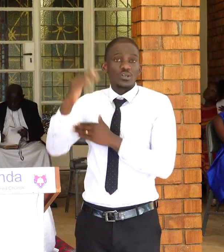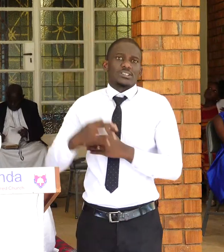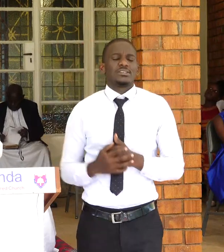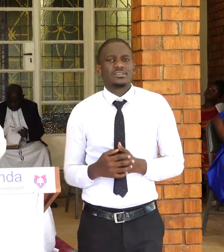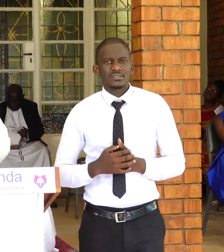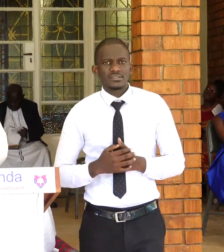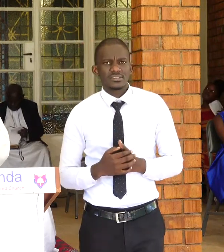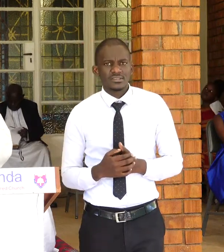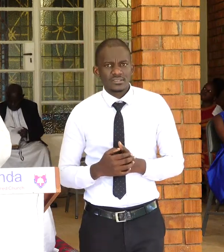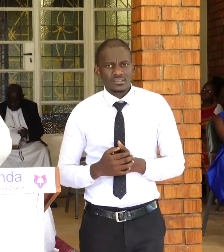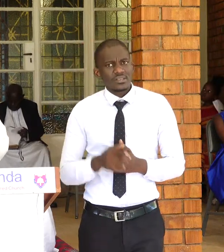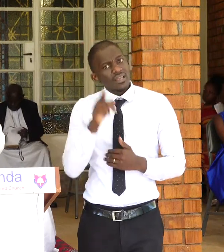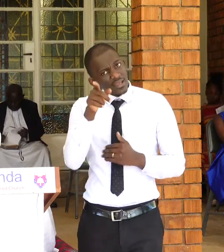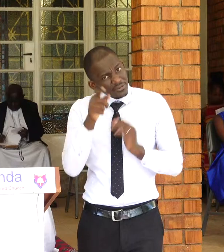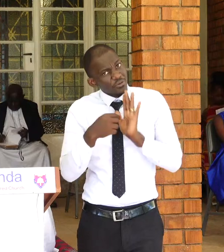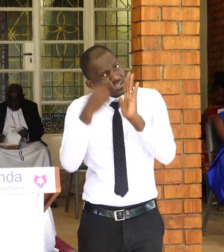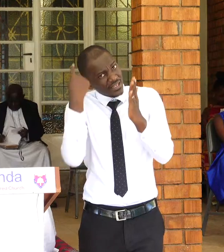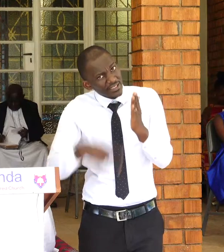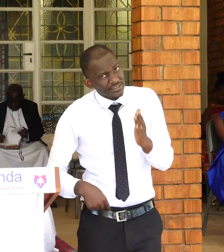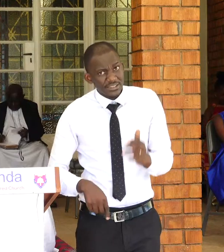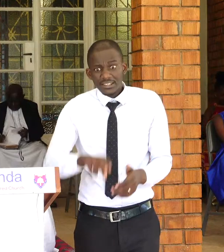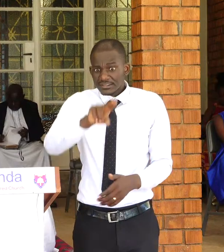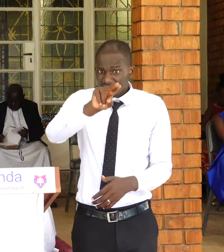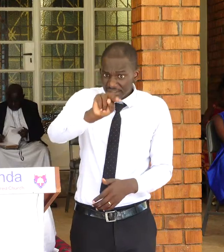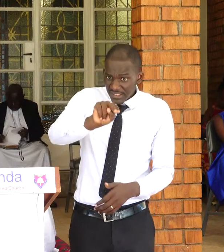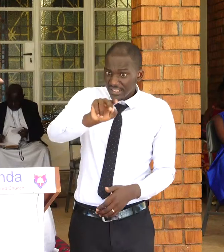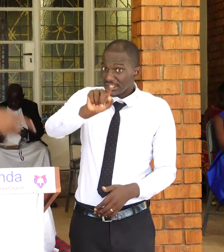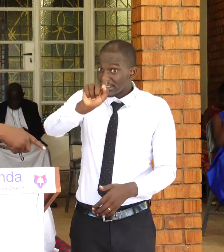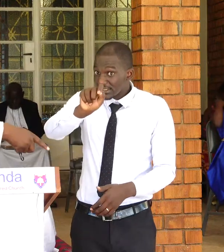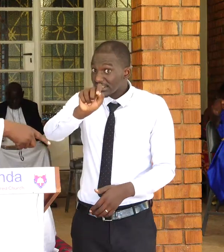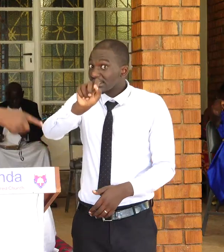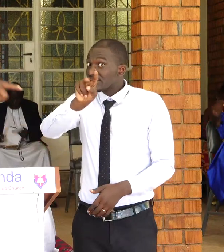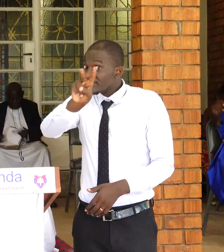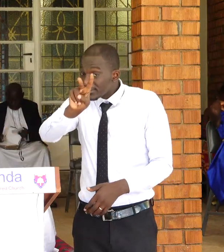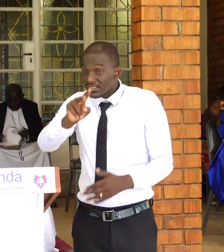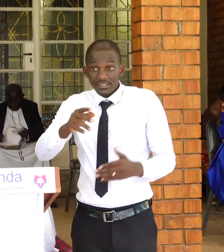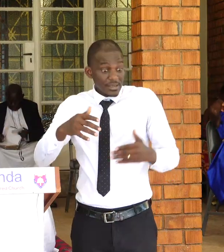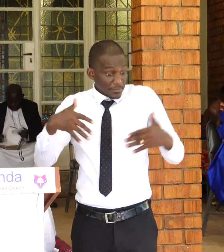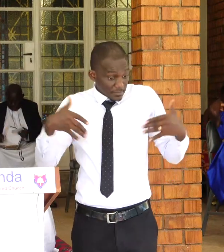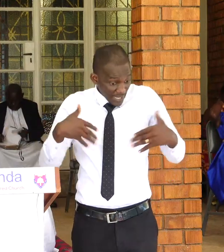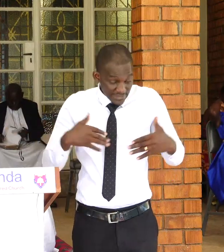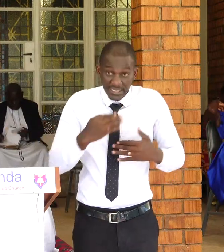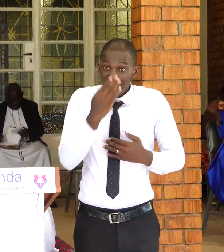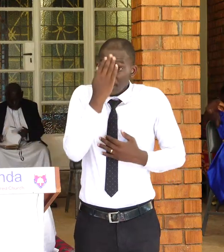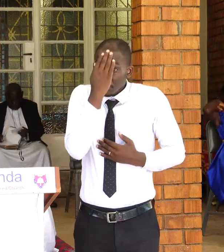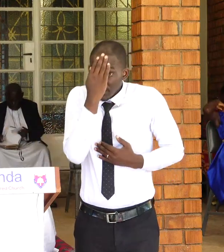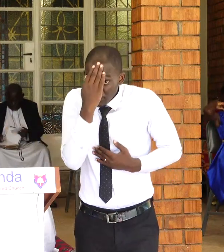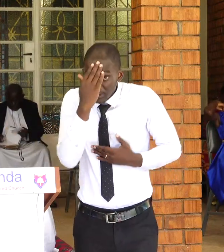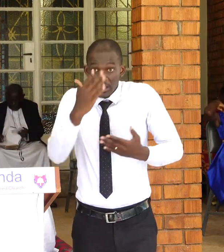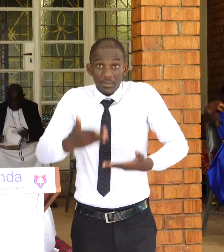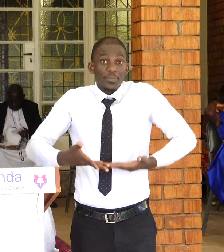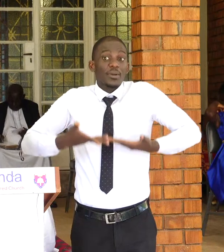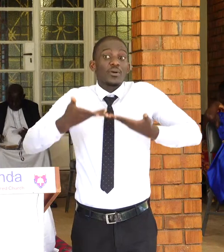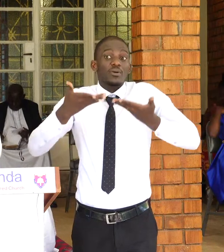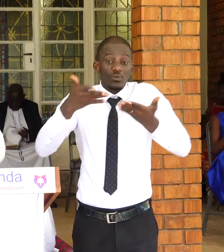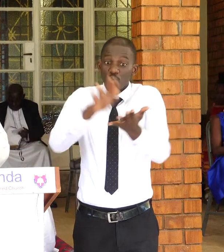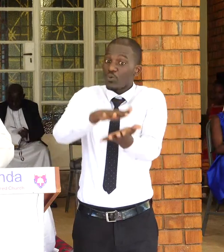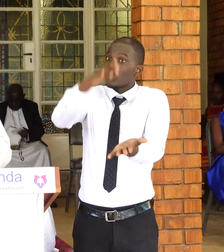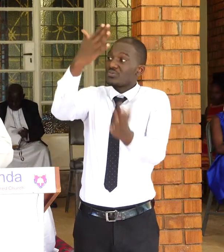Katonda. Kabonero akalaga nti bannaffe aba NTV batya bagondera beewaayo